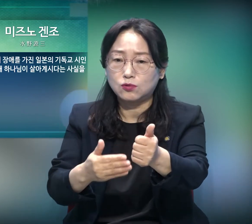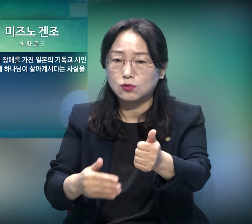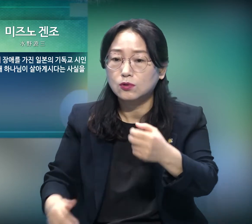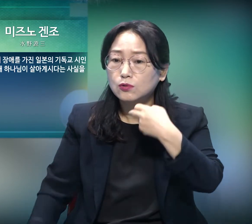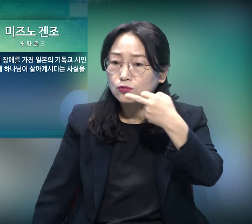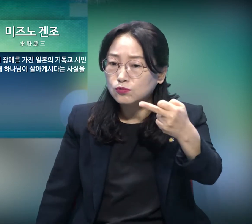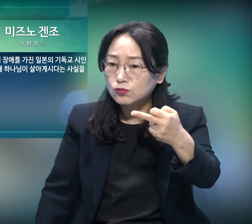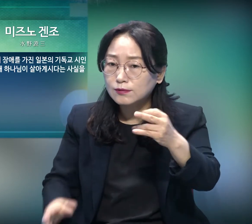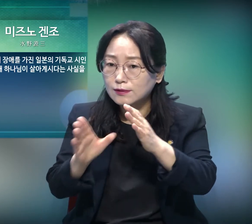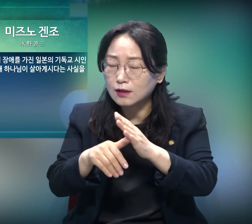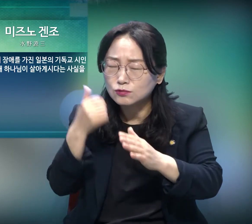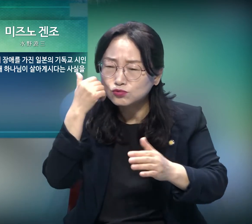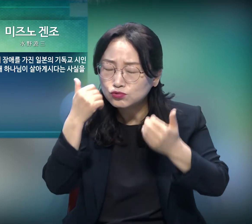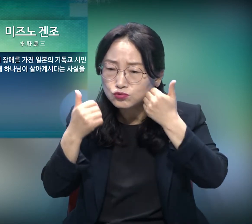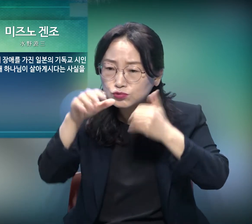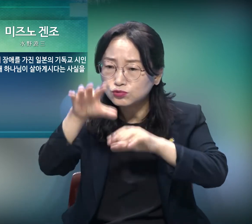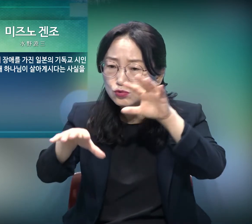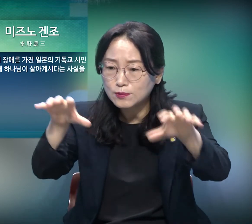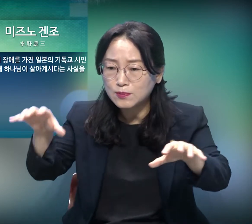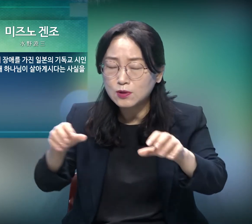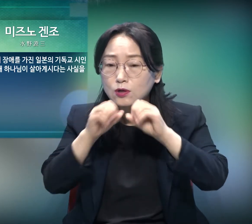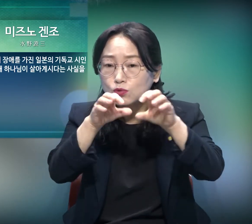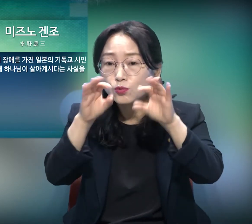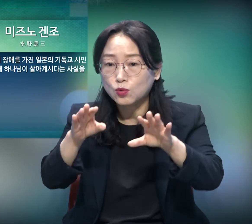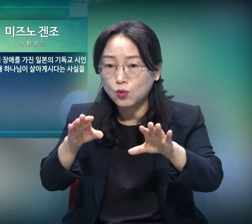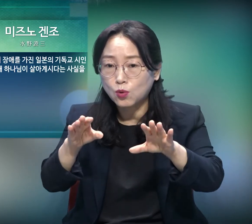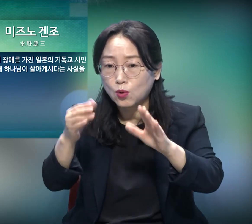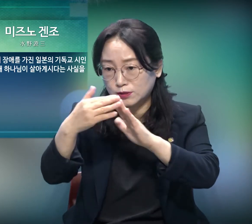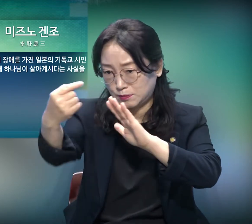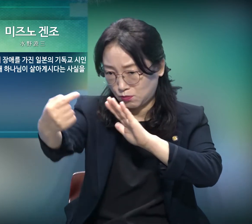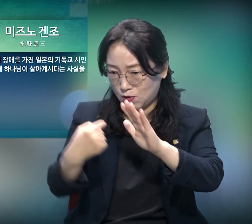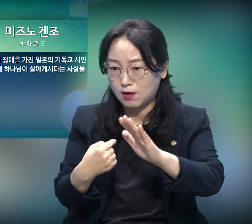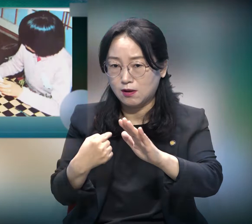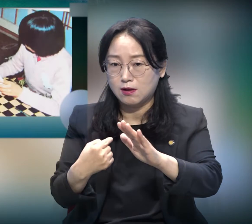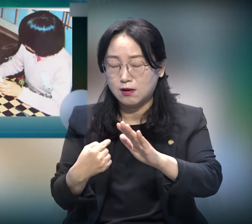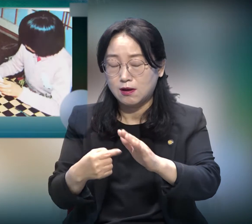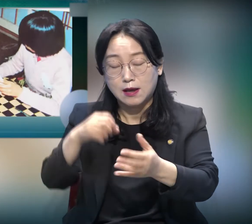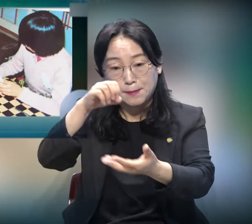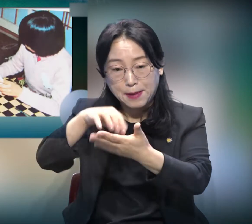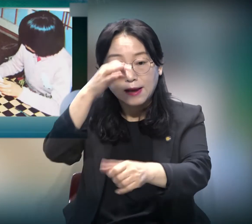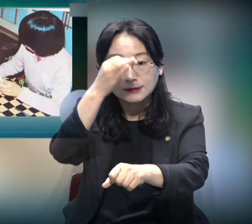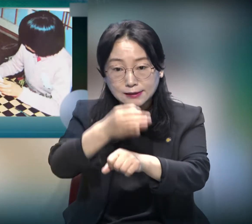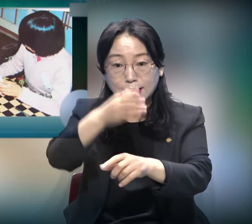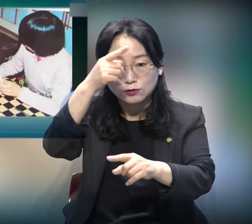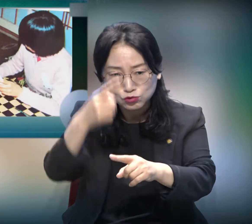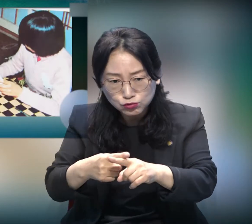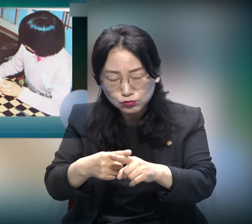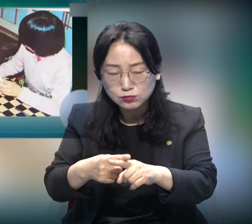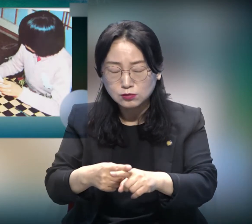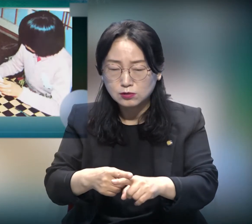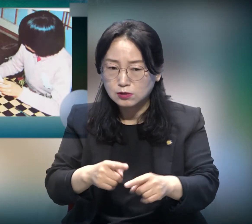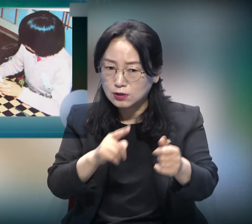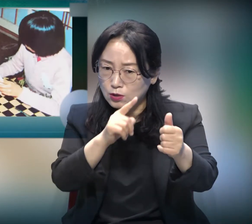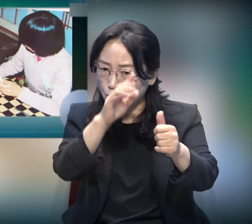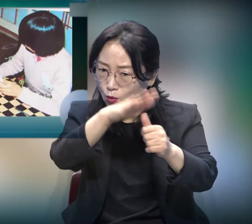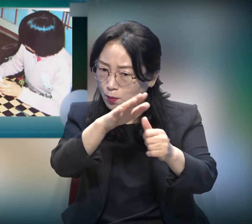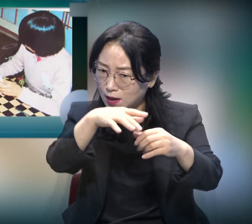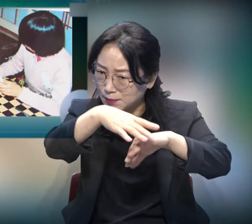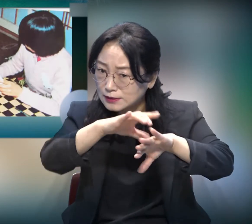어느 날 마을에 전도활동을 하던 목사님이 그 겐조의 집에 와서 빵을 사다가 그 아이의 얘기를 듣고 성경책을